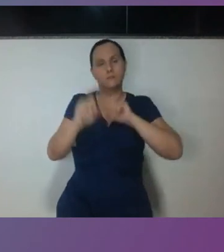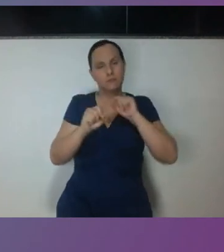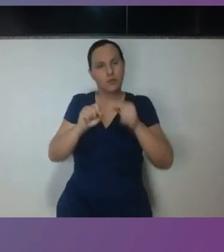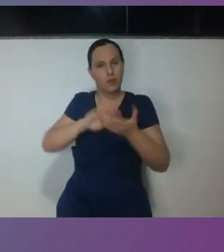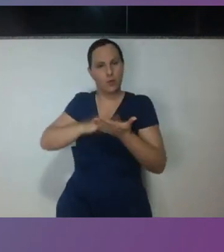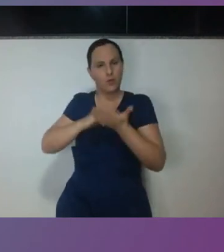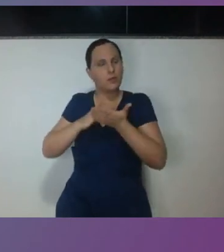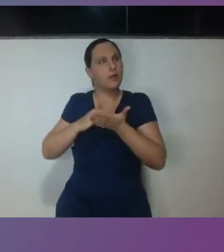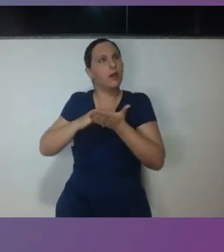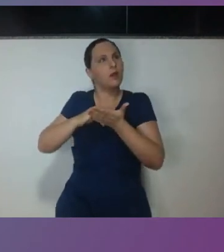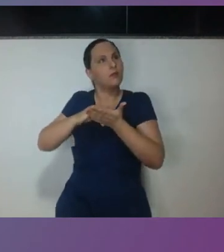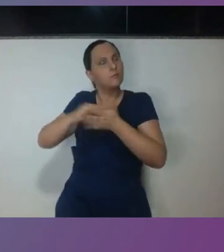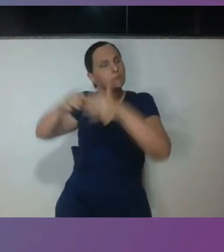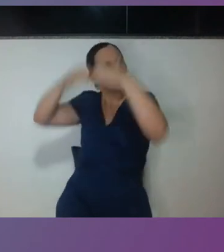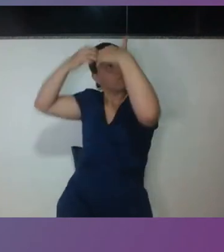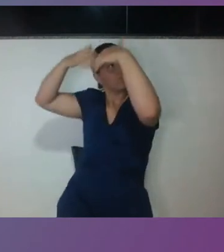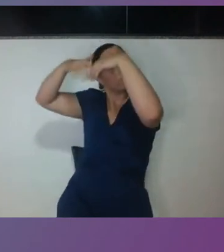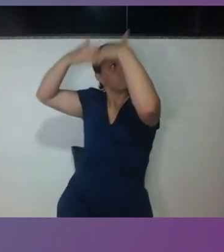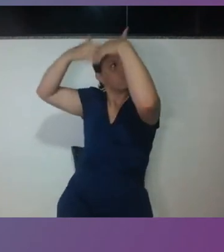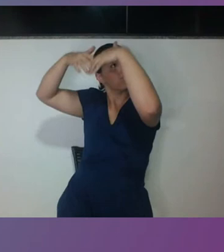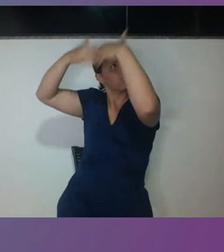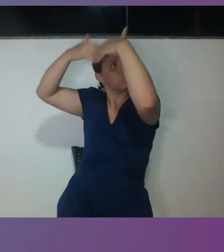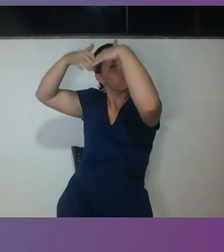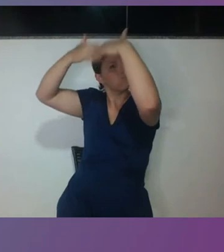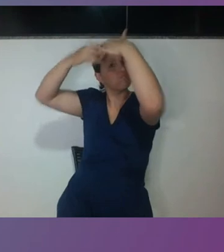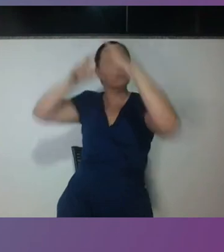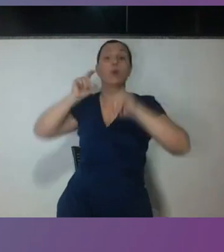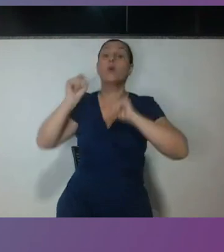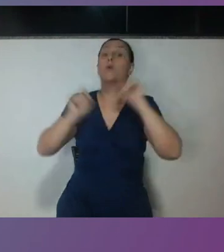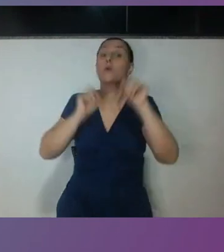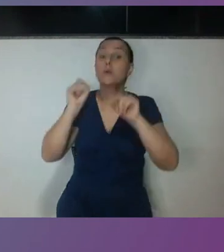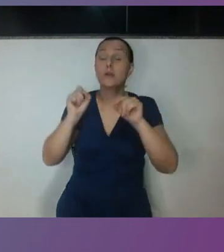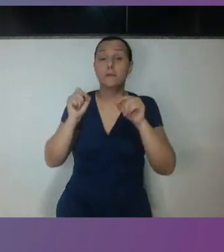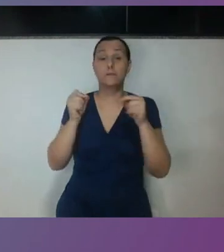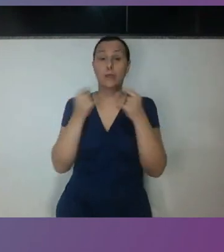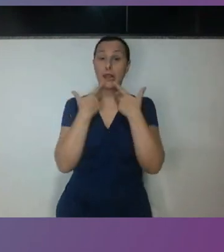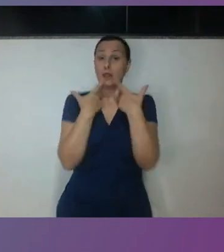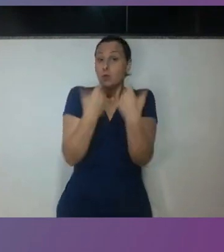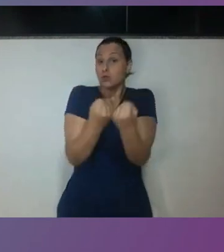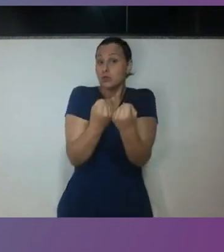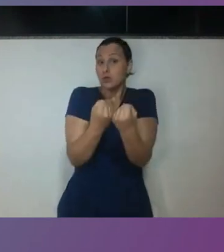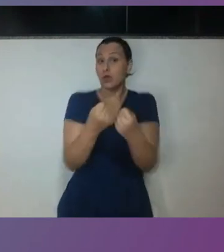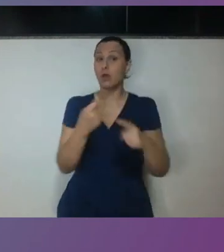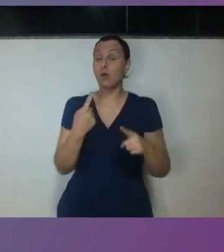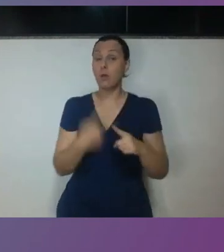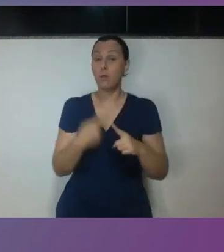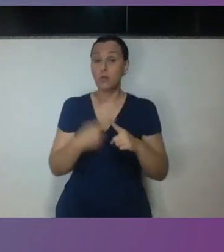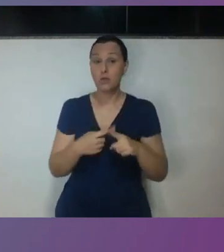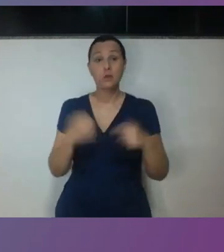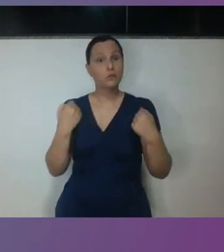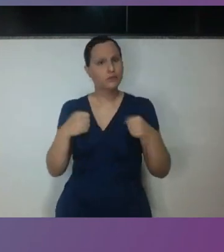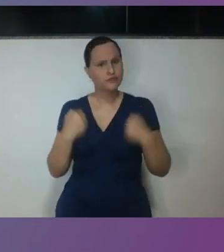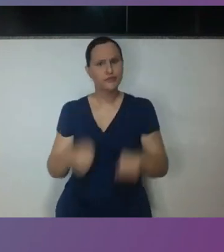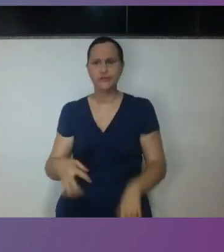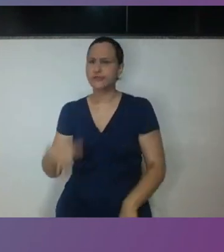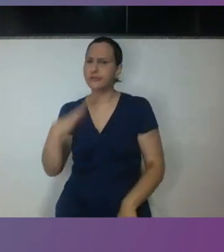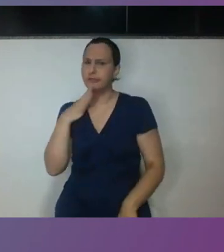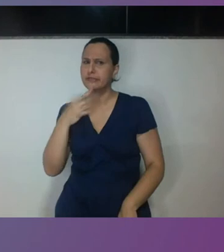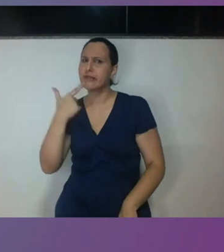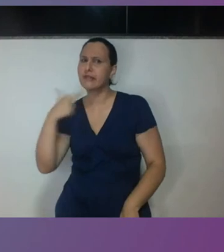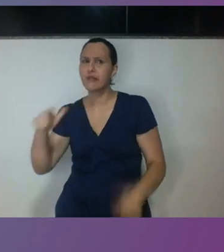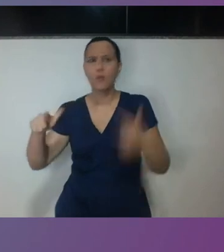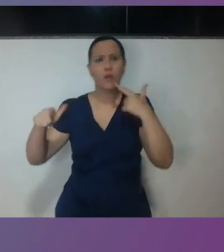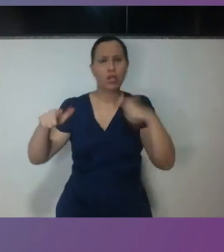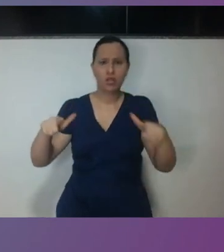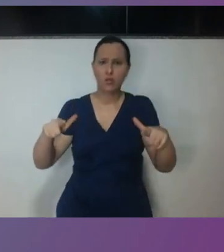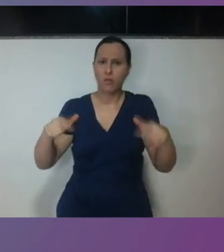diversas áreas. Que áreas são essas? São linguística, eu preciso dominar as duas línguas. Preciso dominar as duas línguas. Ah, mas